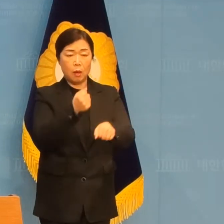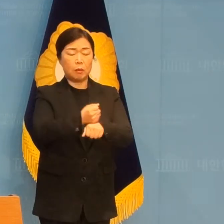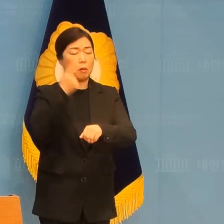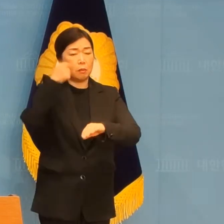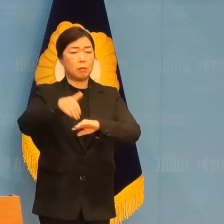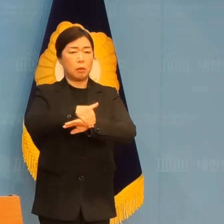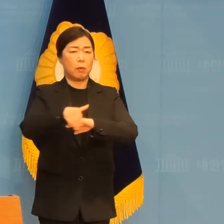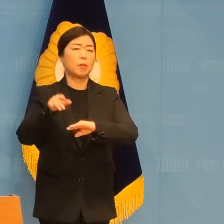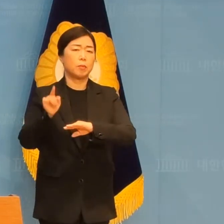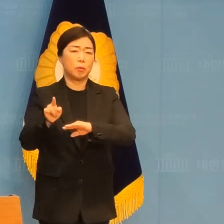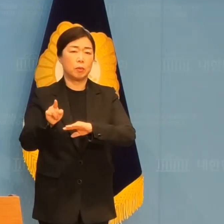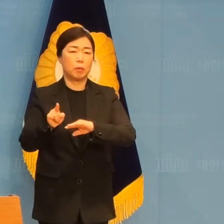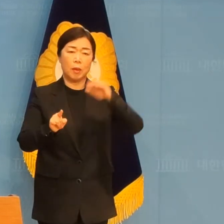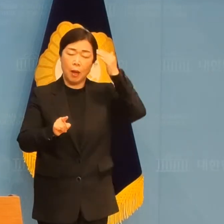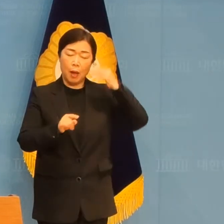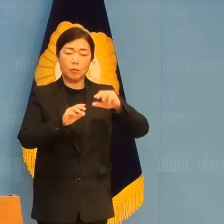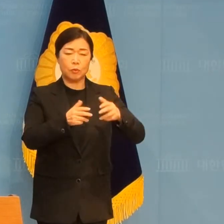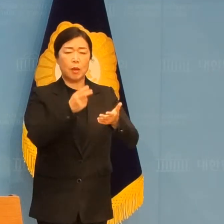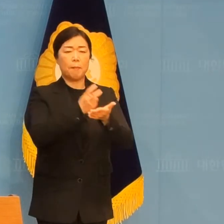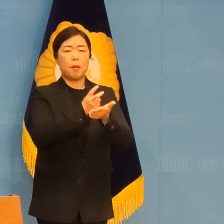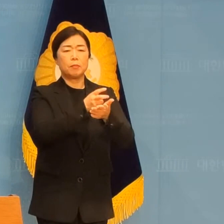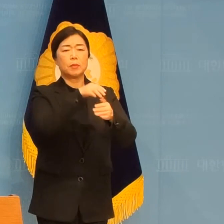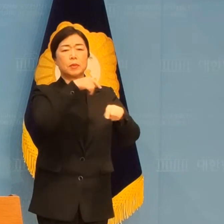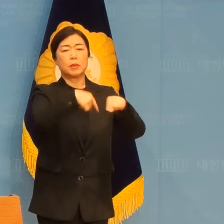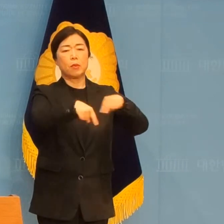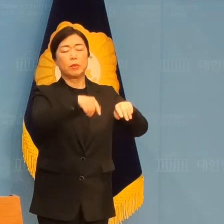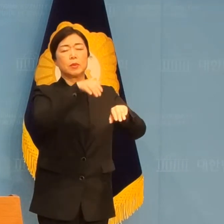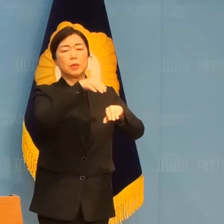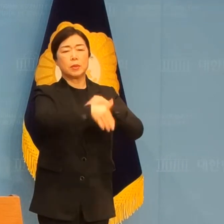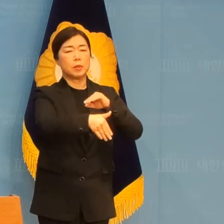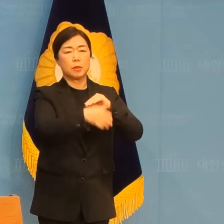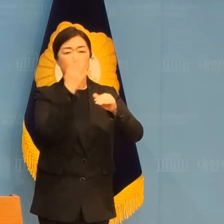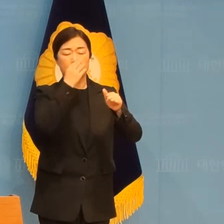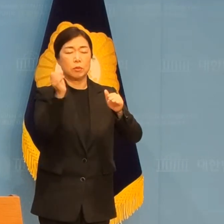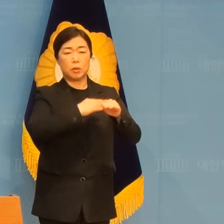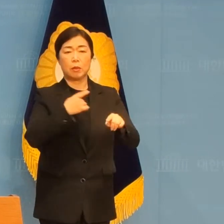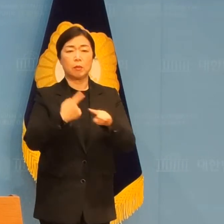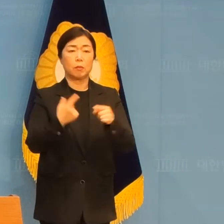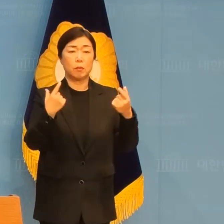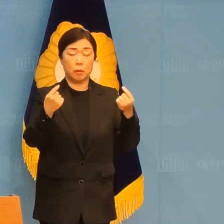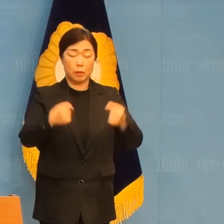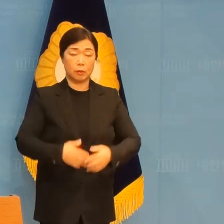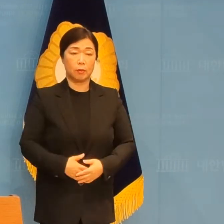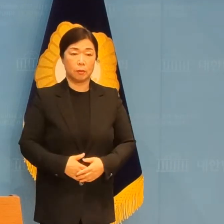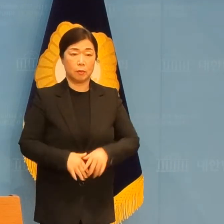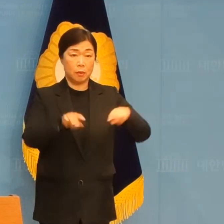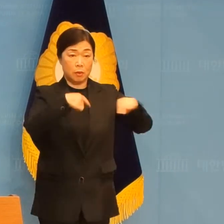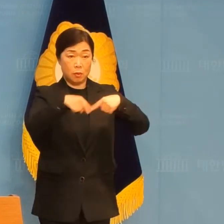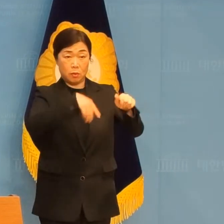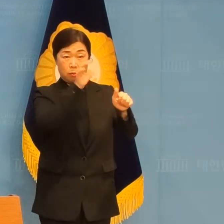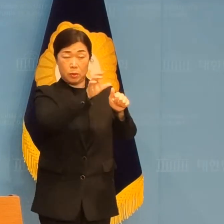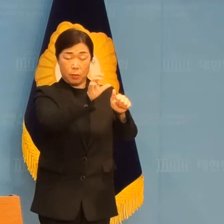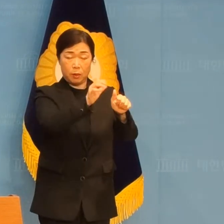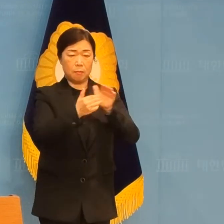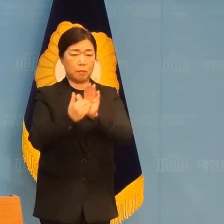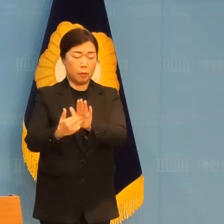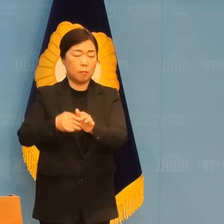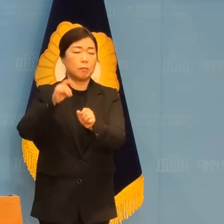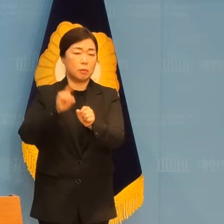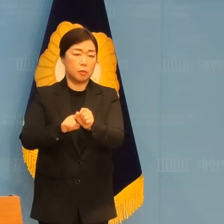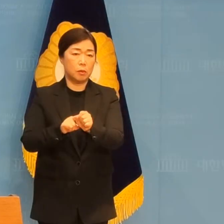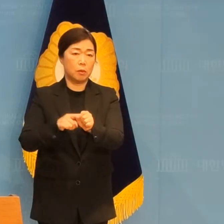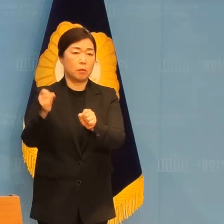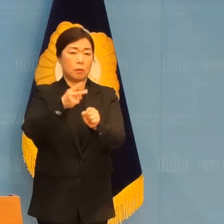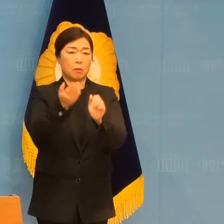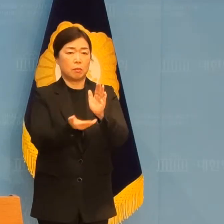법치를 정면으로 짓밟는 폭거입니다. 정권 비판을 차단하려는 보복이며